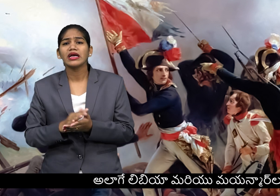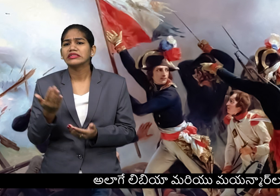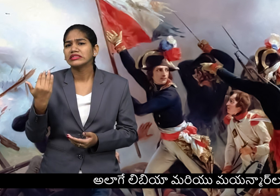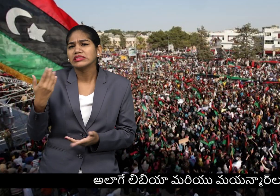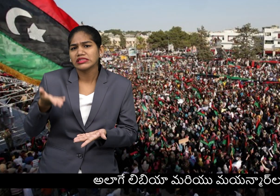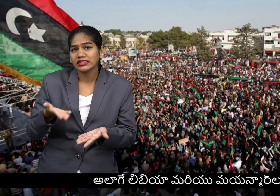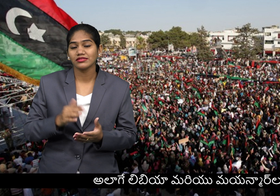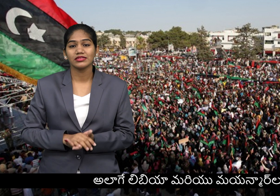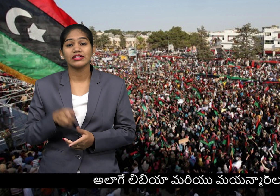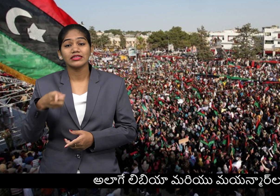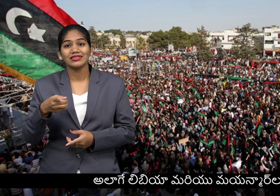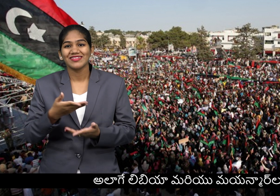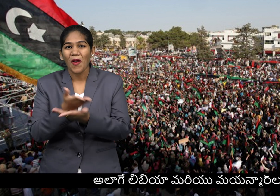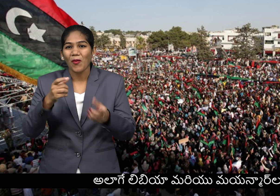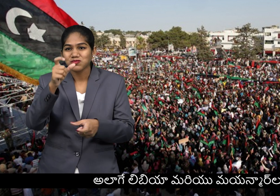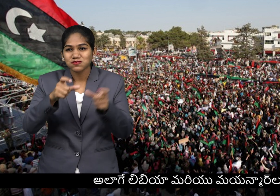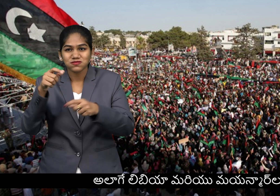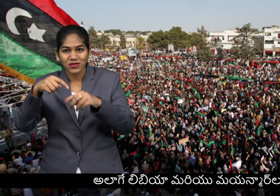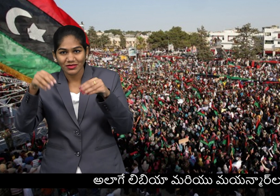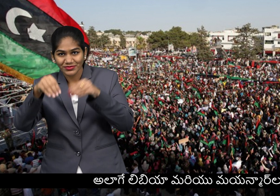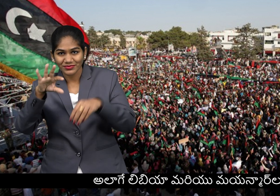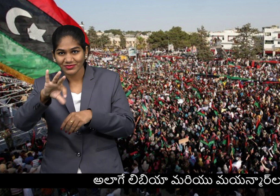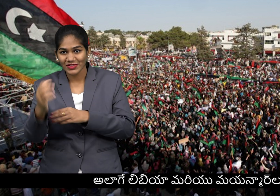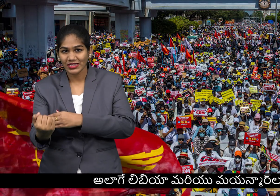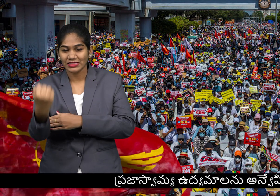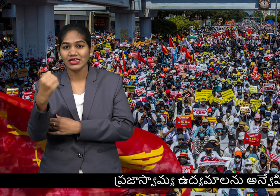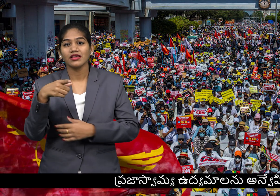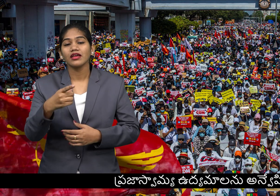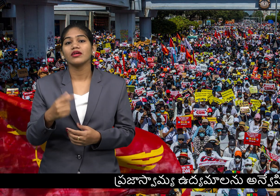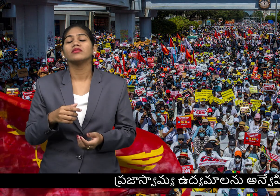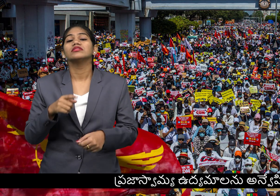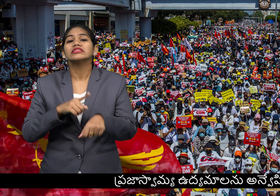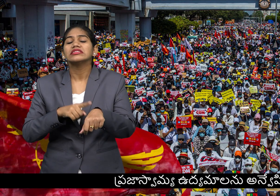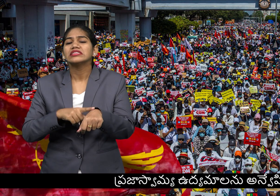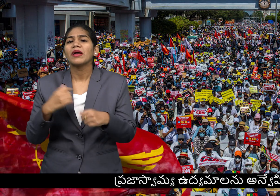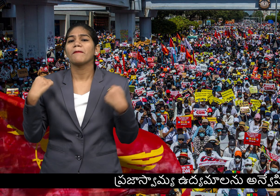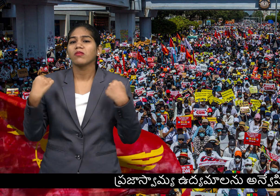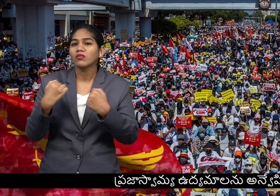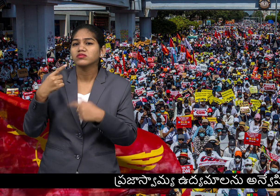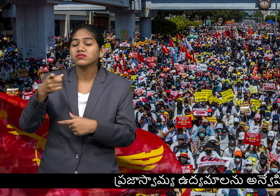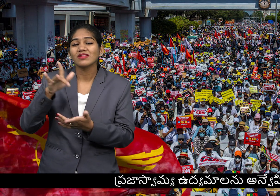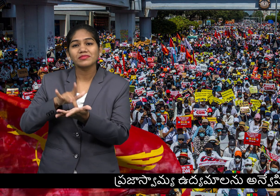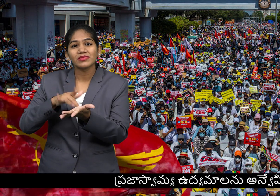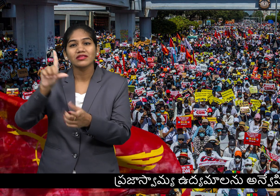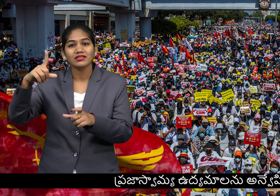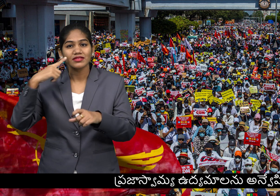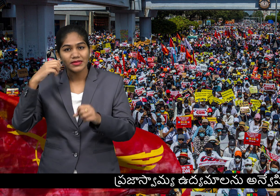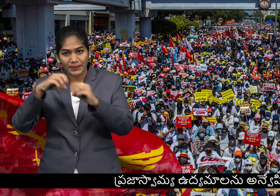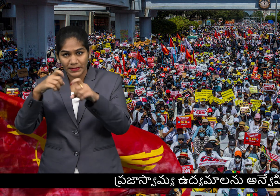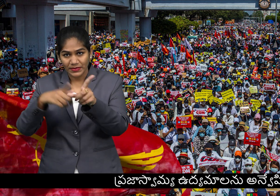అలాగే లిబియా మరియు మయన్మార్లలో ఇటీవలి ప్రజాస్వామ్య ఉద్యమాలను